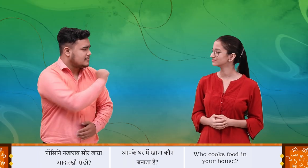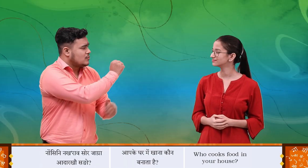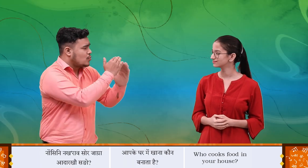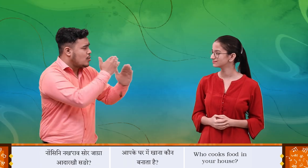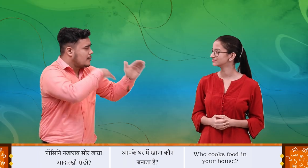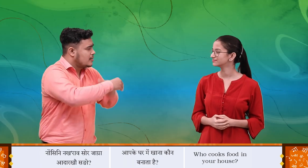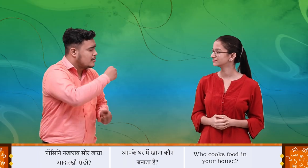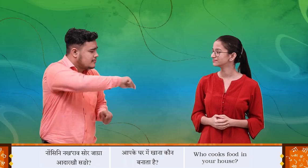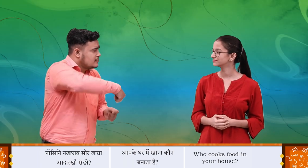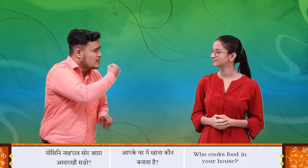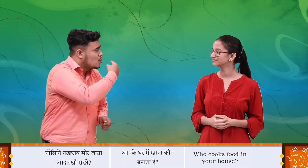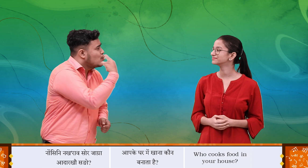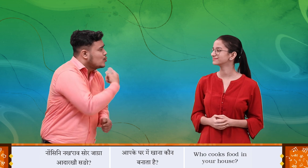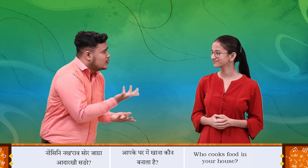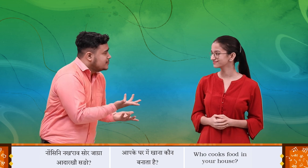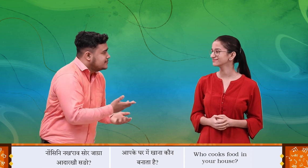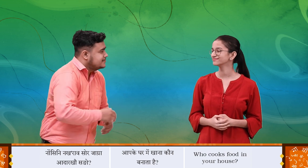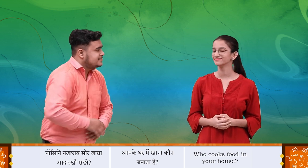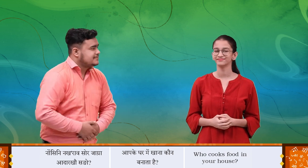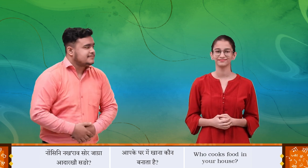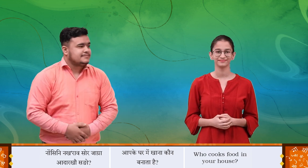Ningshini nokorao sir zagra adar ko songe?